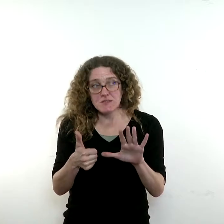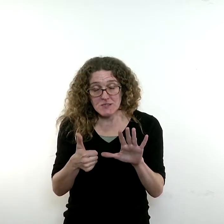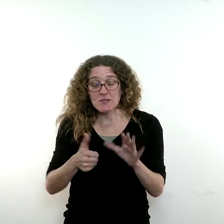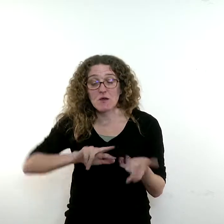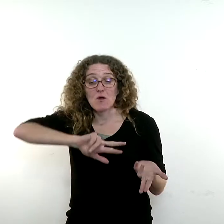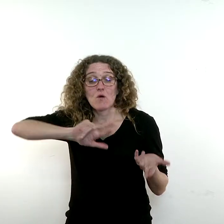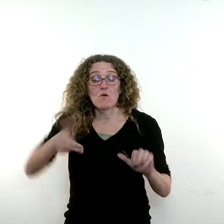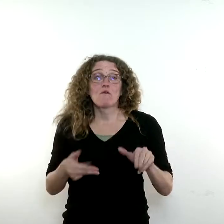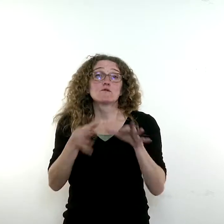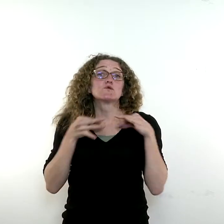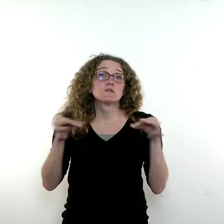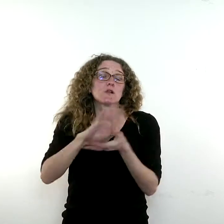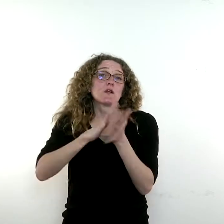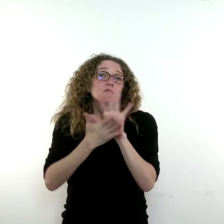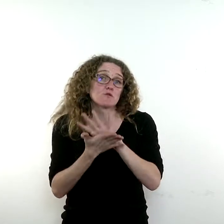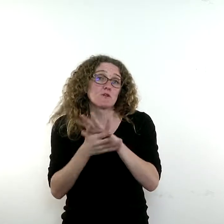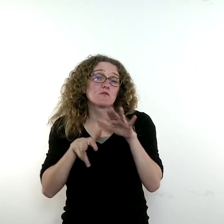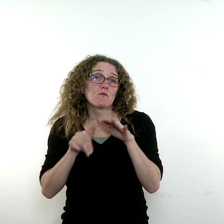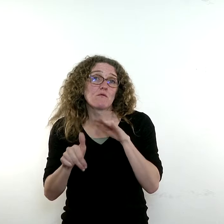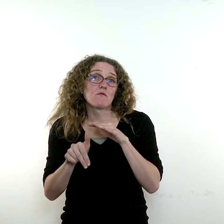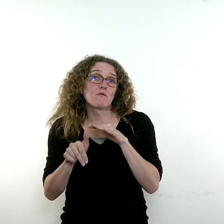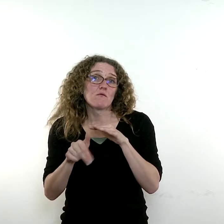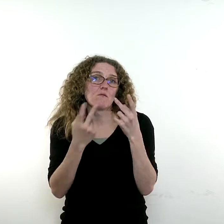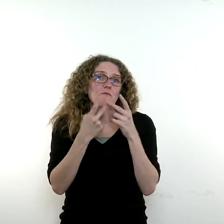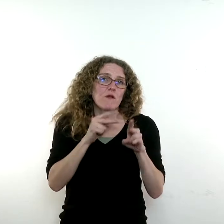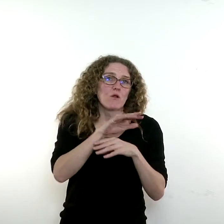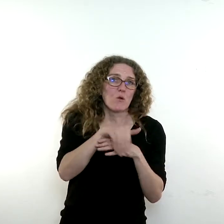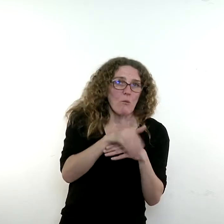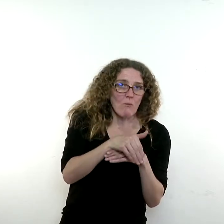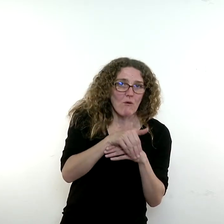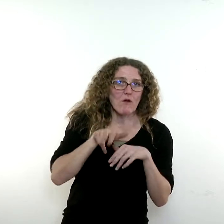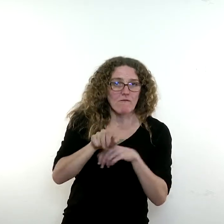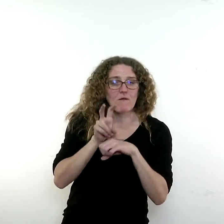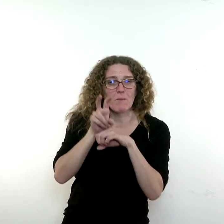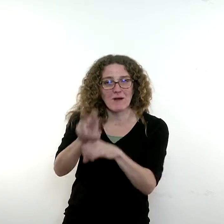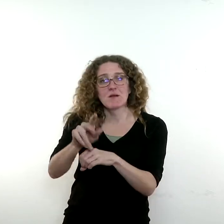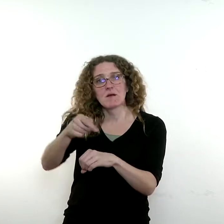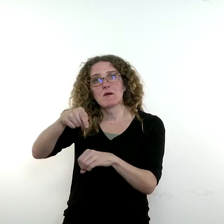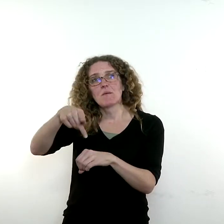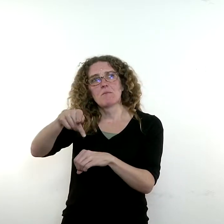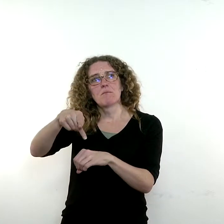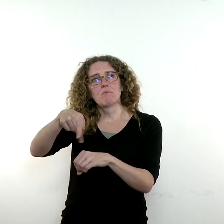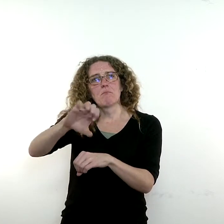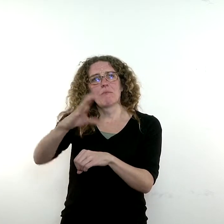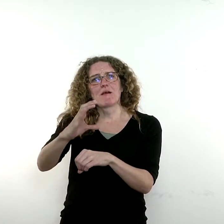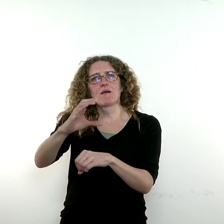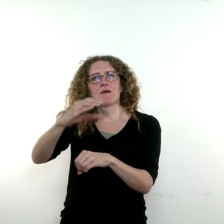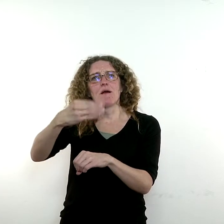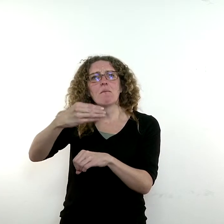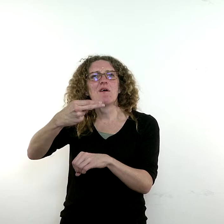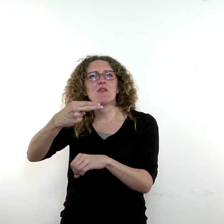disposition de locaux associatifs, Ville de Montpellier, association PEC et MLJ 3M.